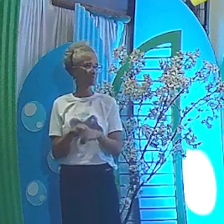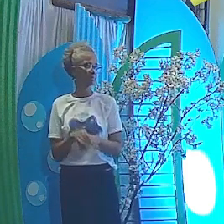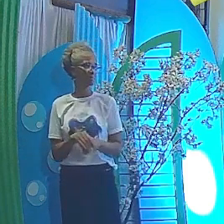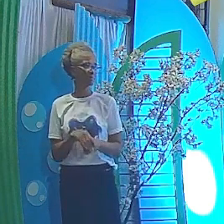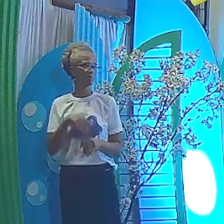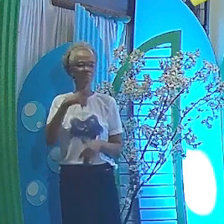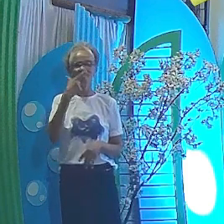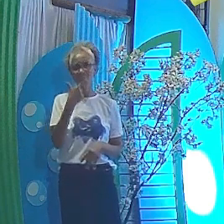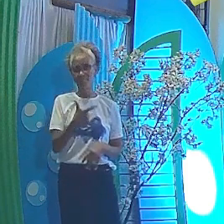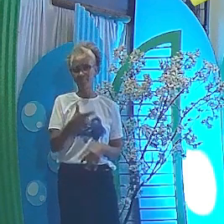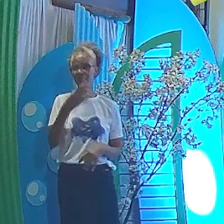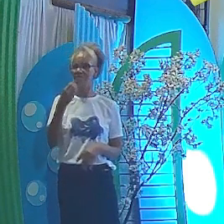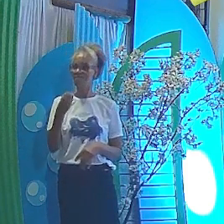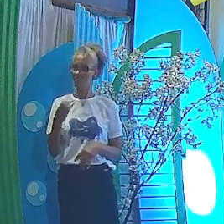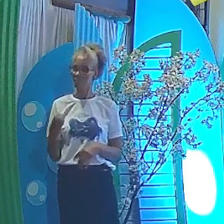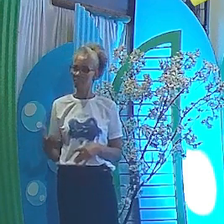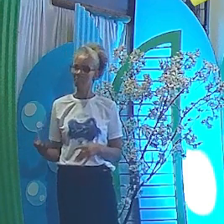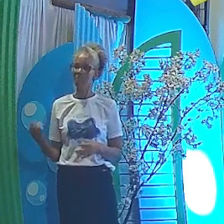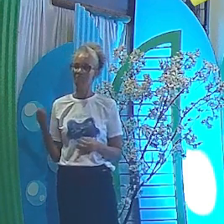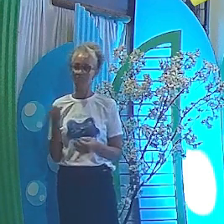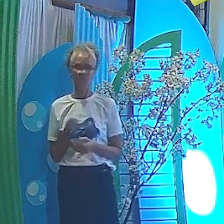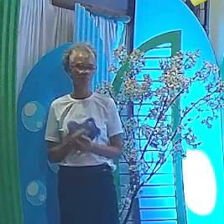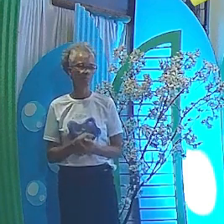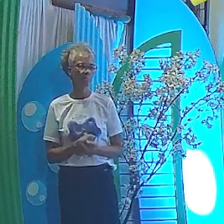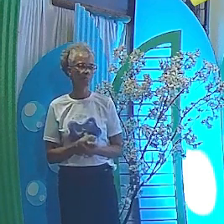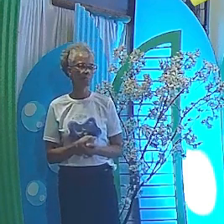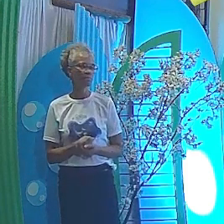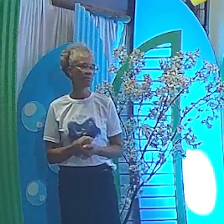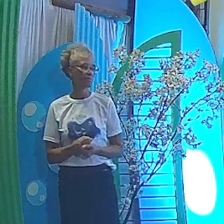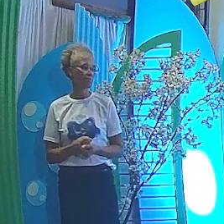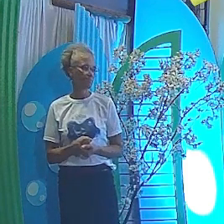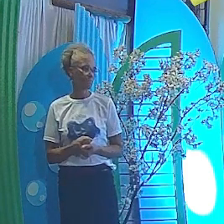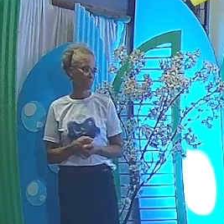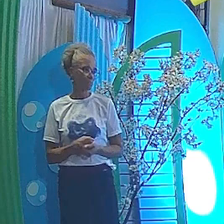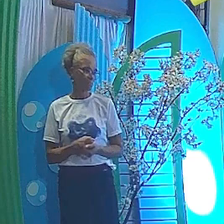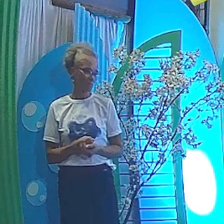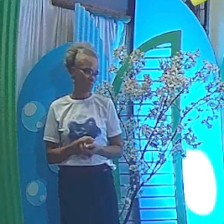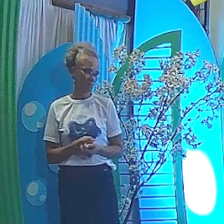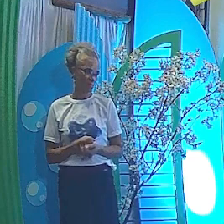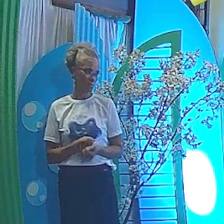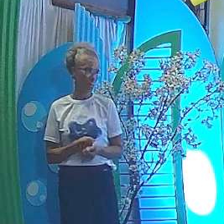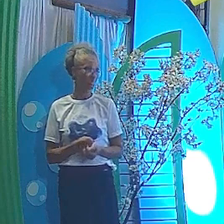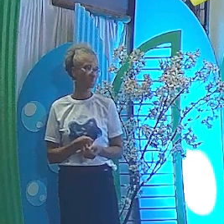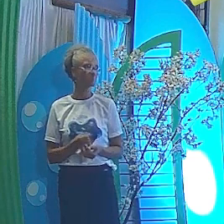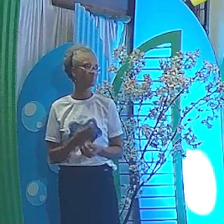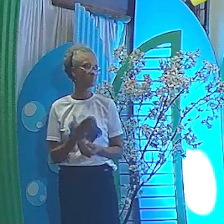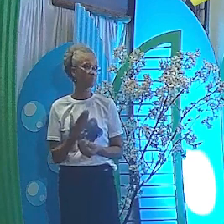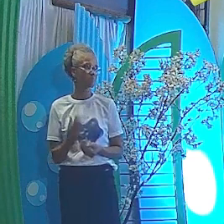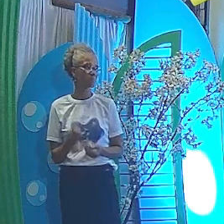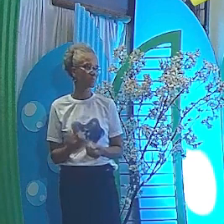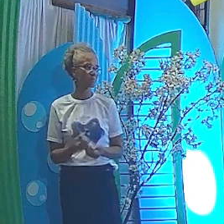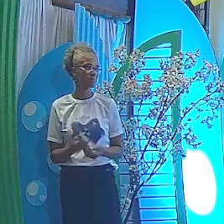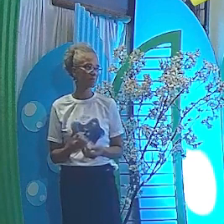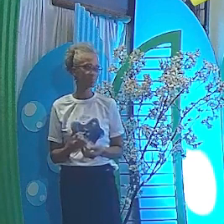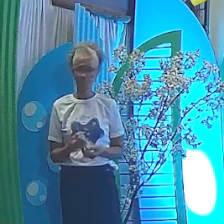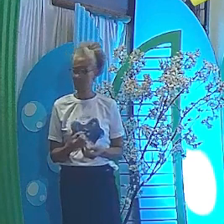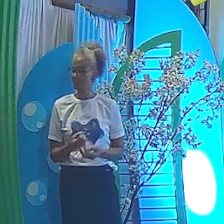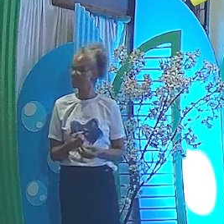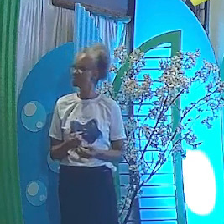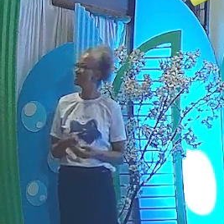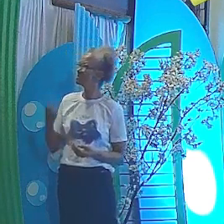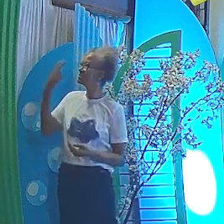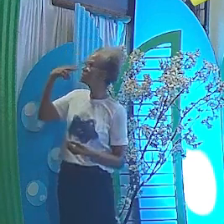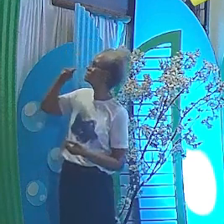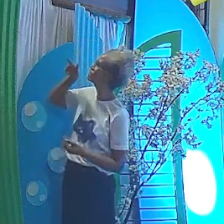ciclo de 2 anos de curadoria. Você quer ir convidando as pessoas? Vamos lá. Por favor. Eles correram, gente, o que está